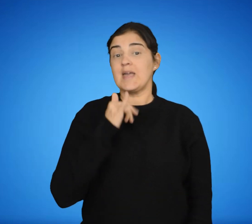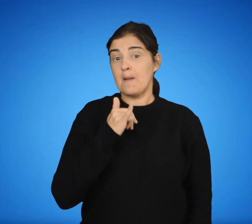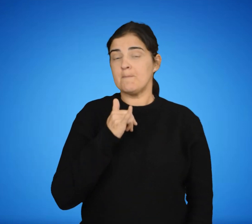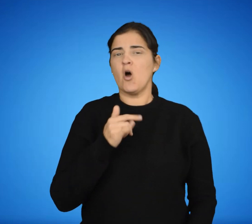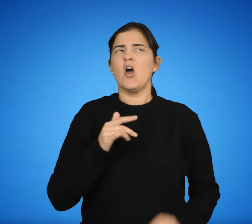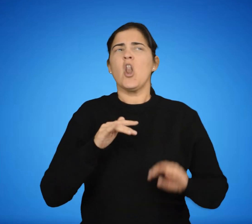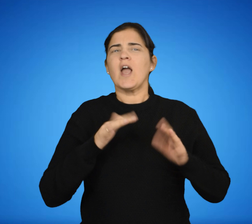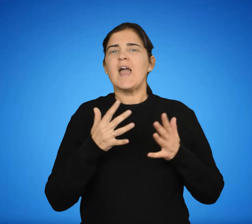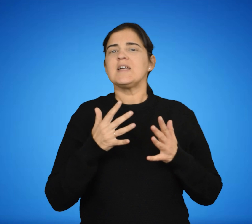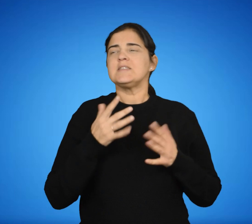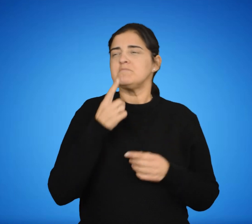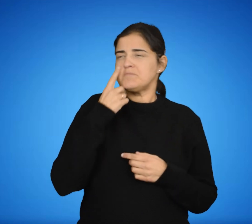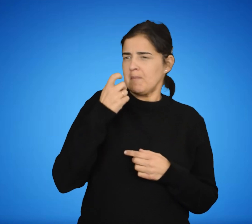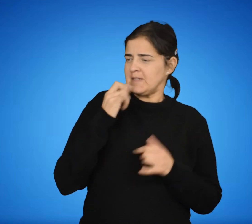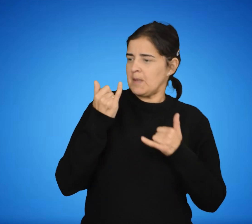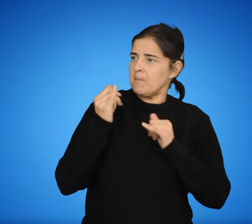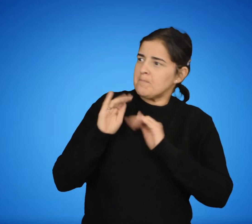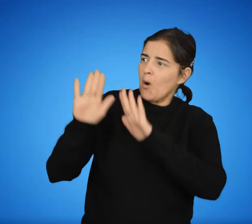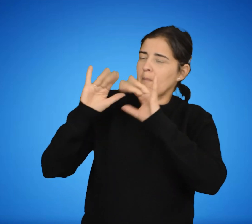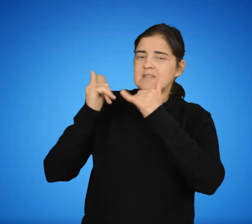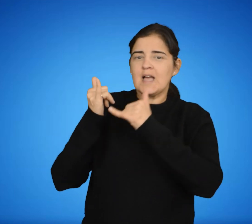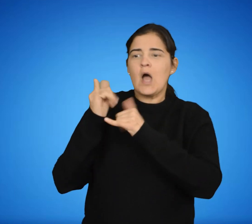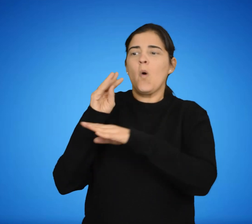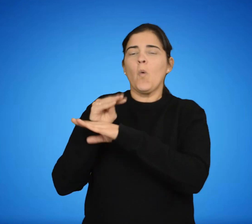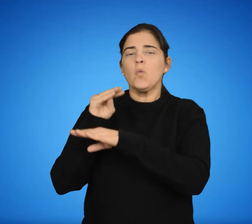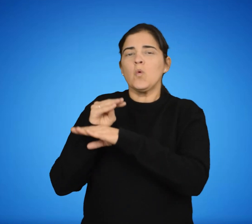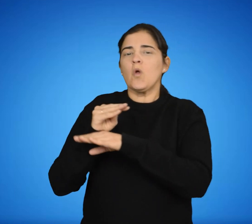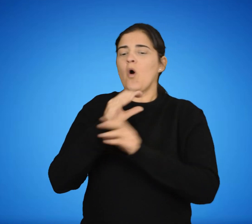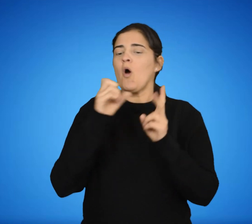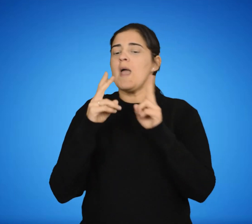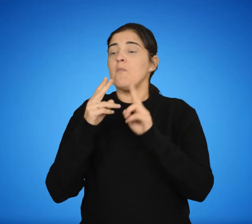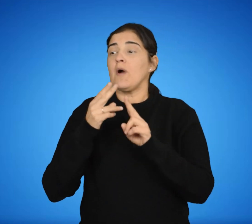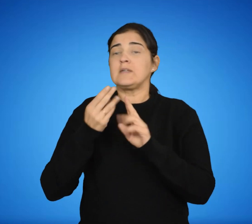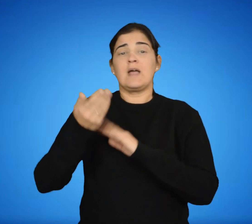Ejemplo, lo que es sentido común en unas culturas, o épocas en otras no lo es en absoluto.